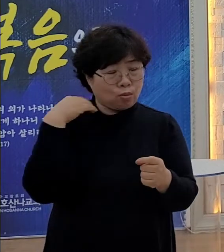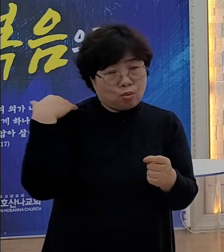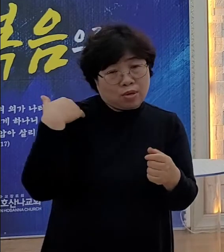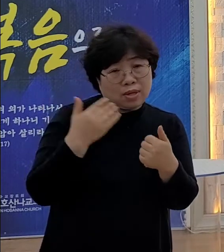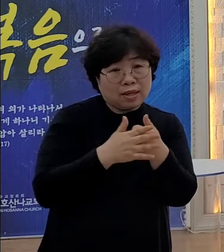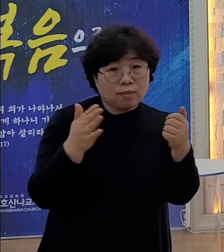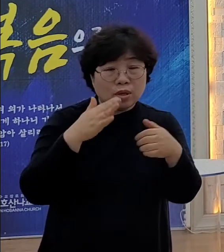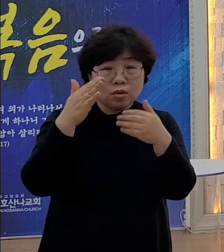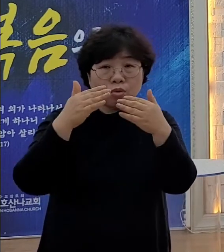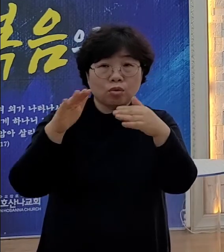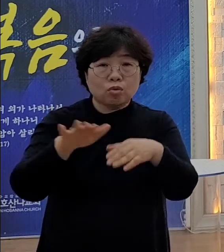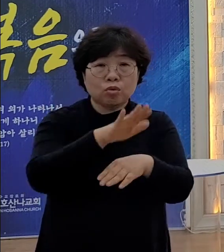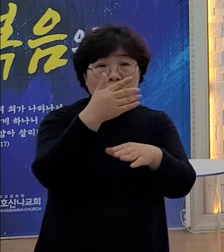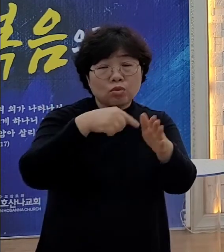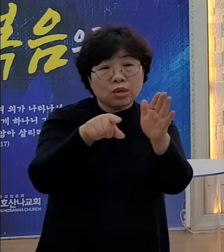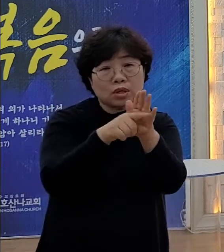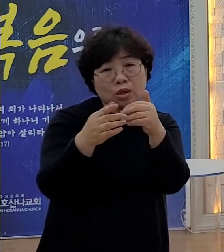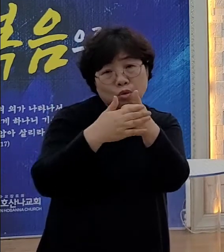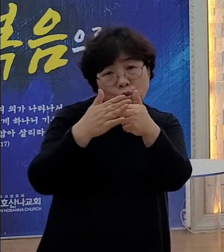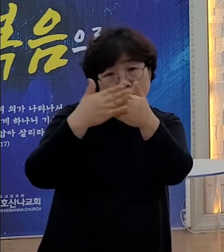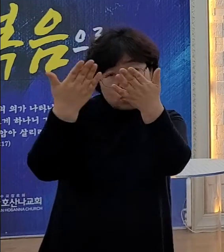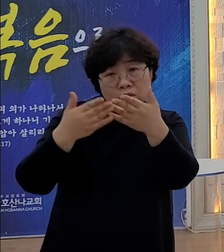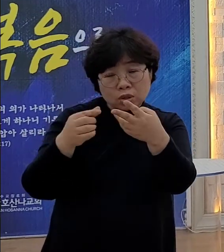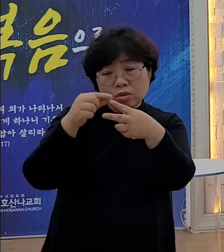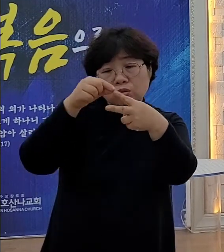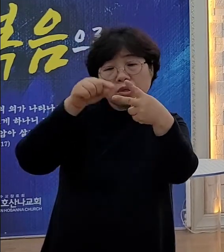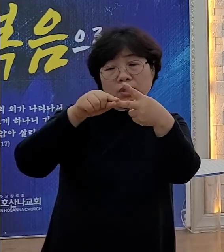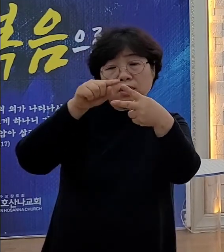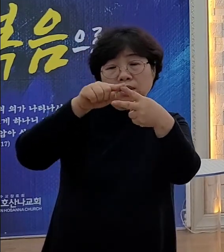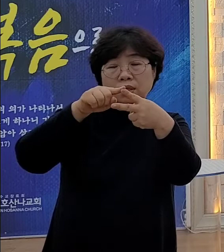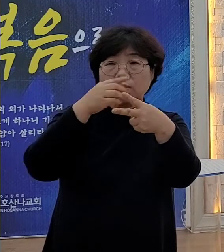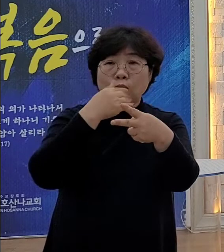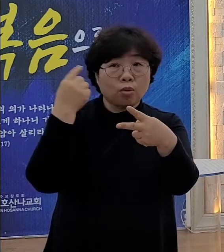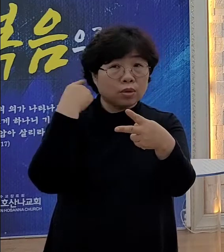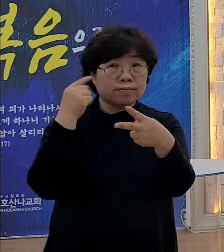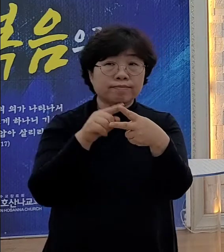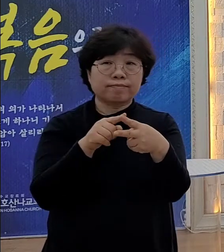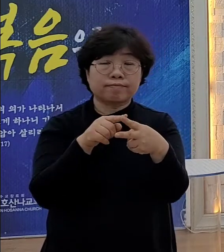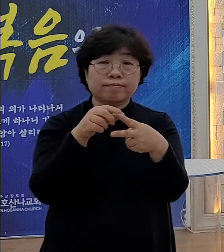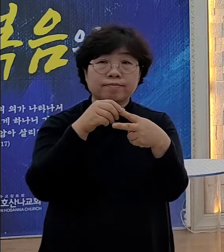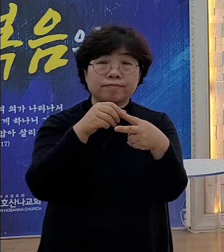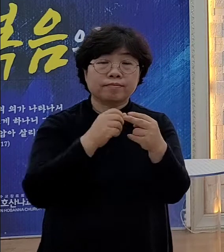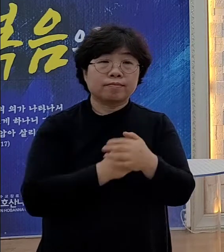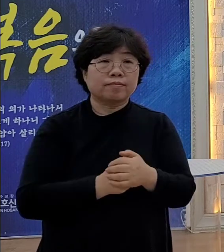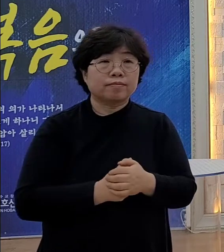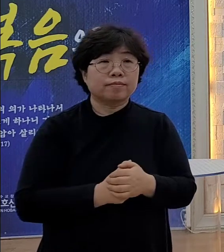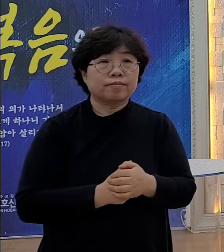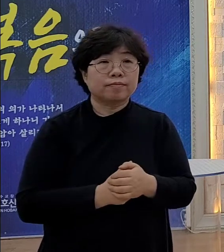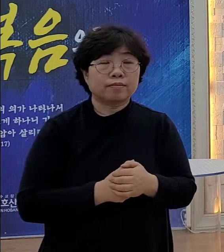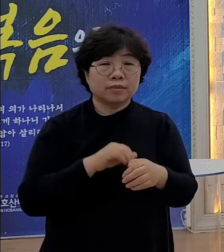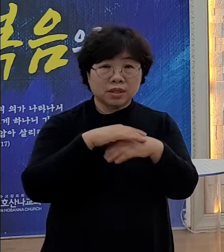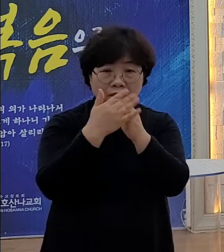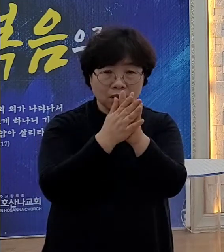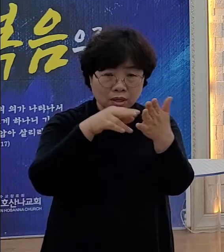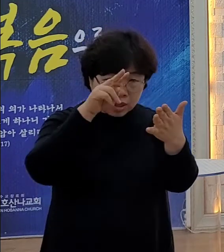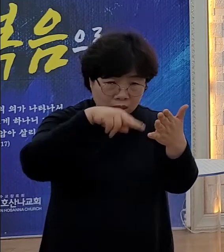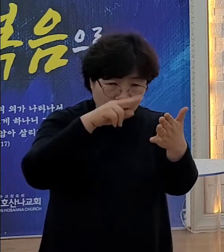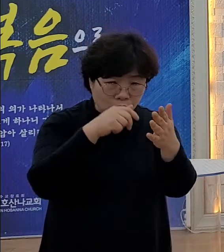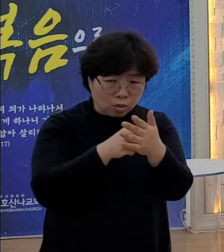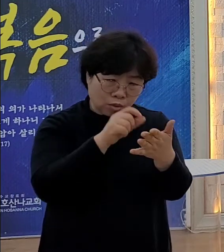자각할 능력은 우리에게 아무도 없습니다. 그래서 하나님께서 주신 이 복음, 성경을